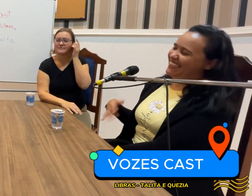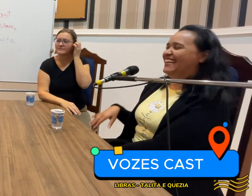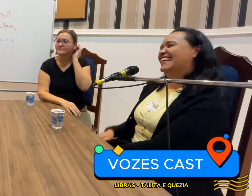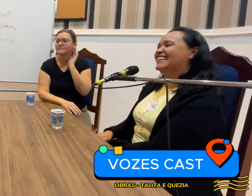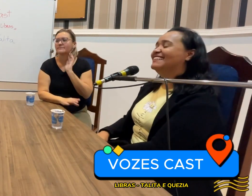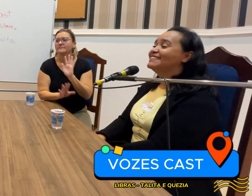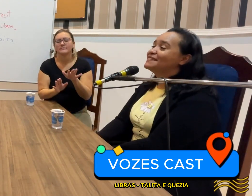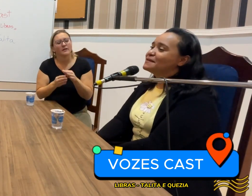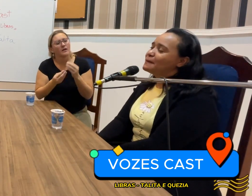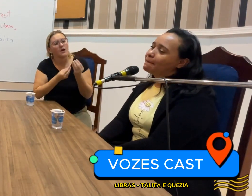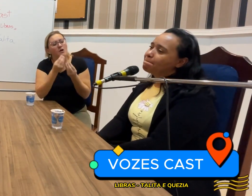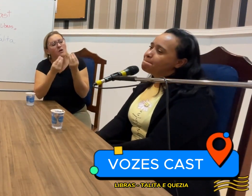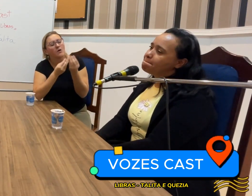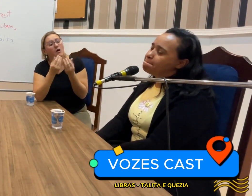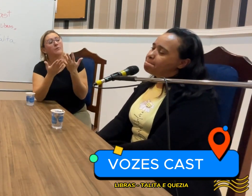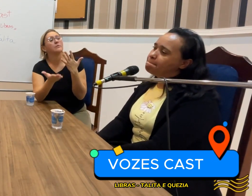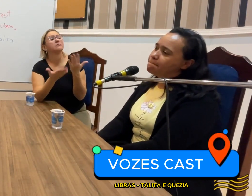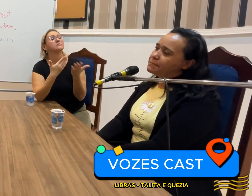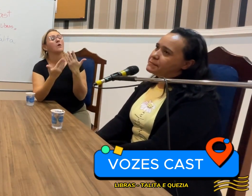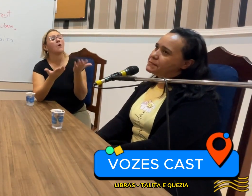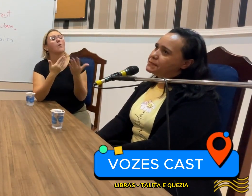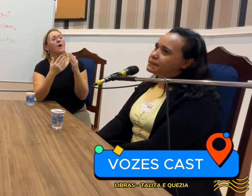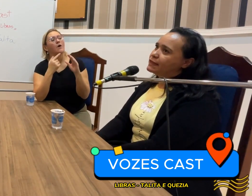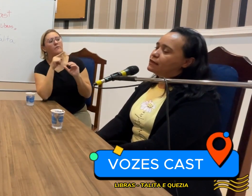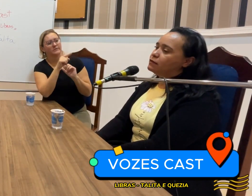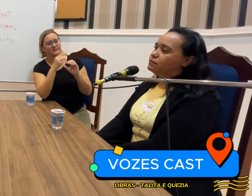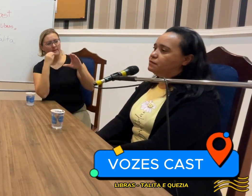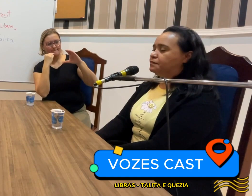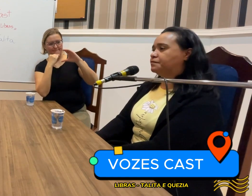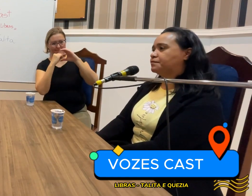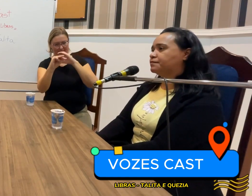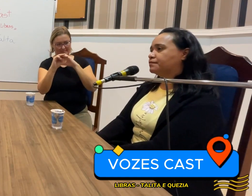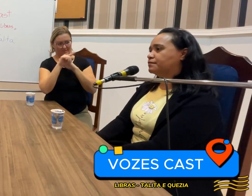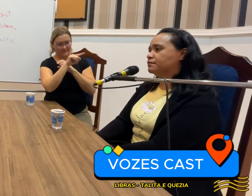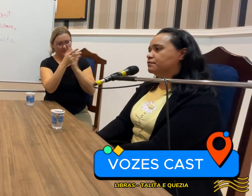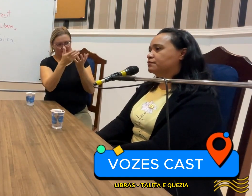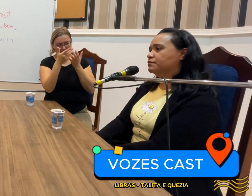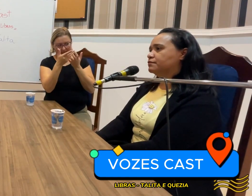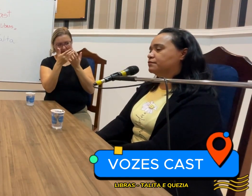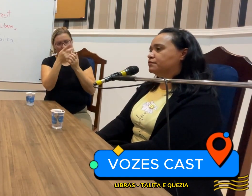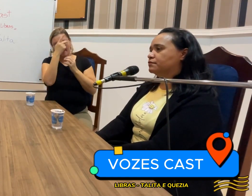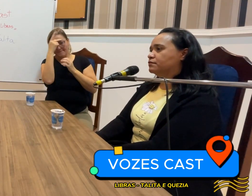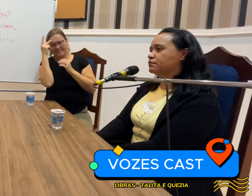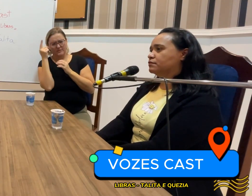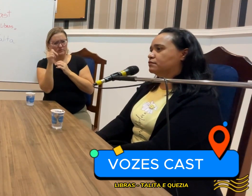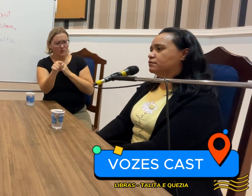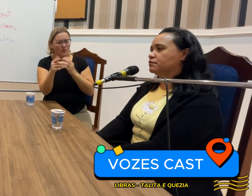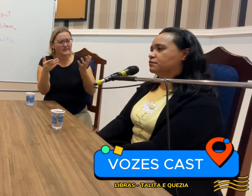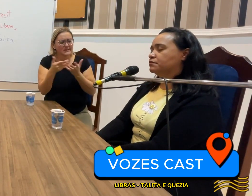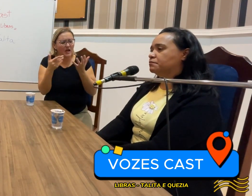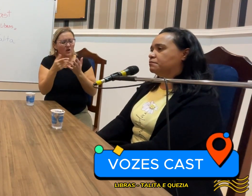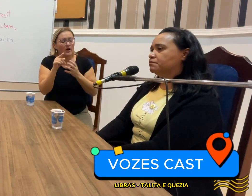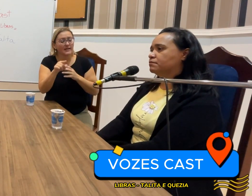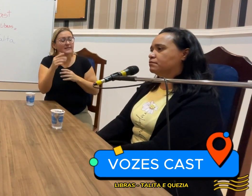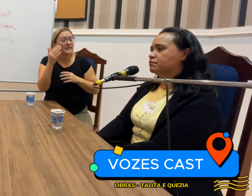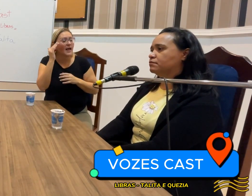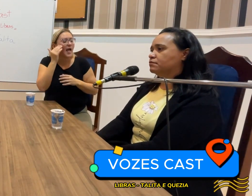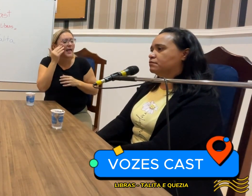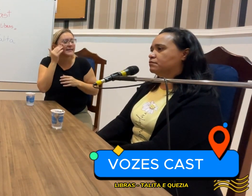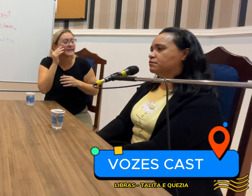mas assim, qual mensagem você daria para as pessoas para que elas tivessem a noção